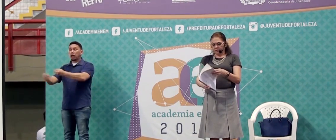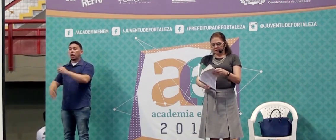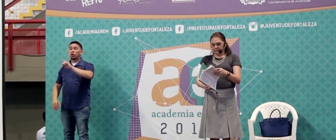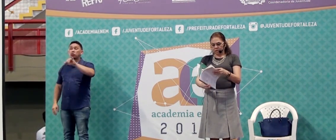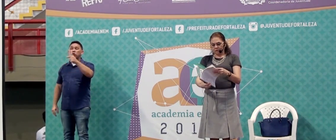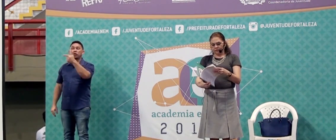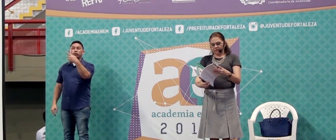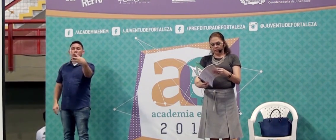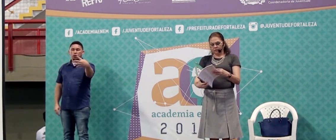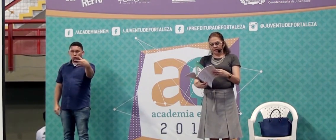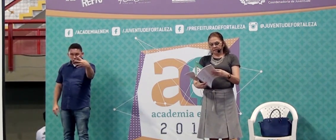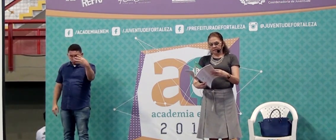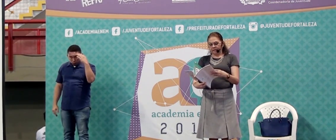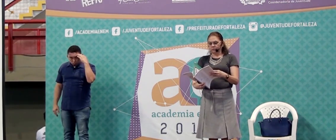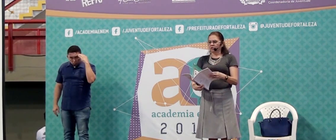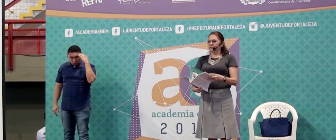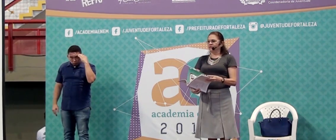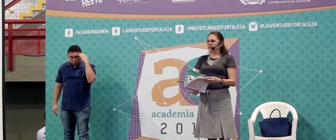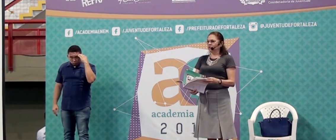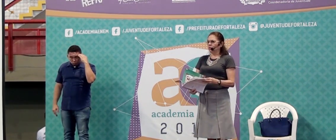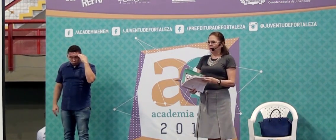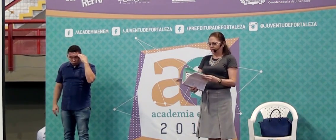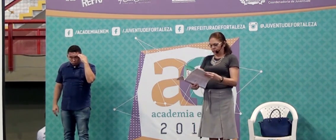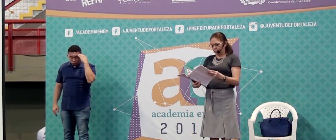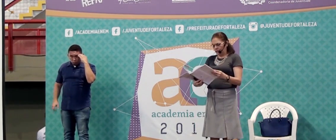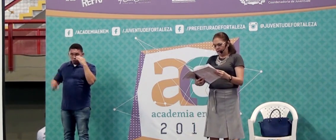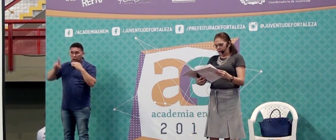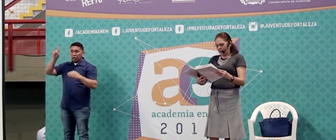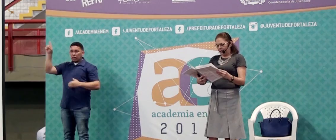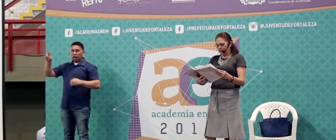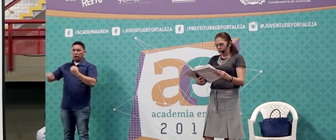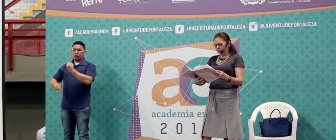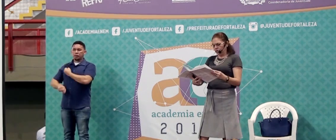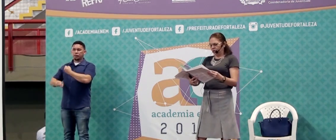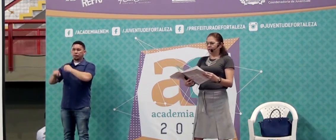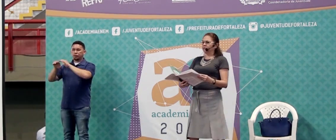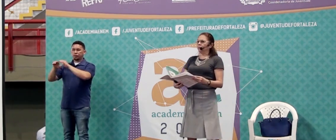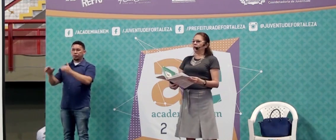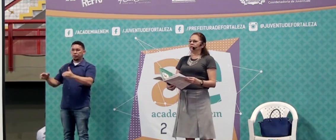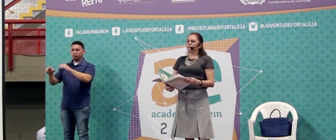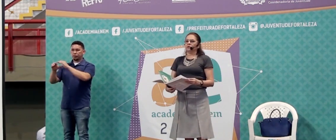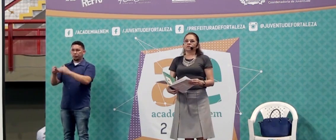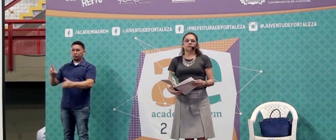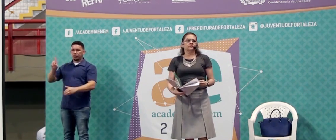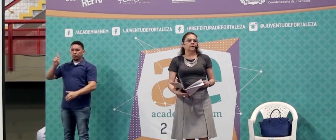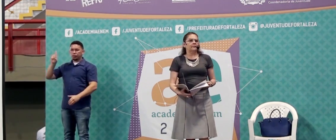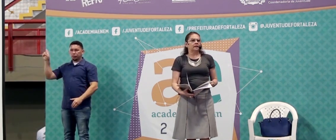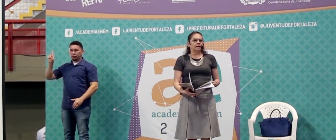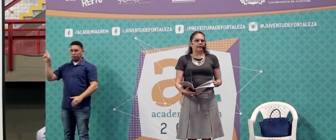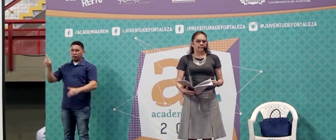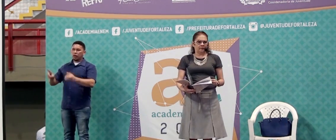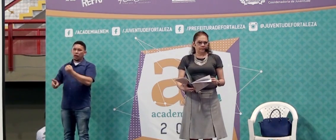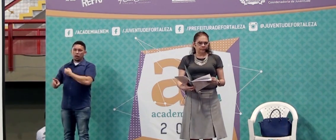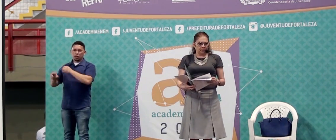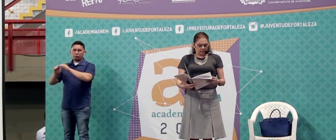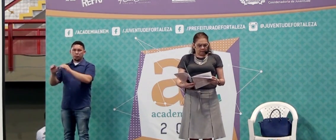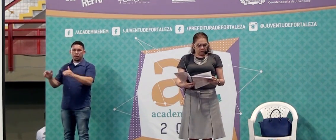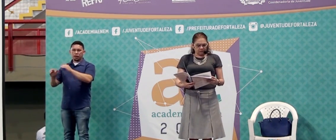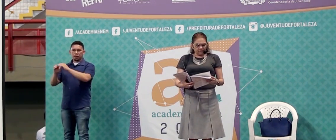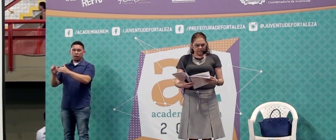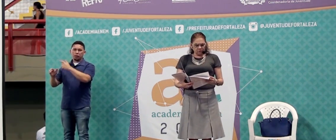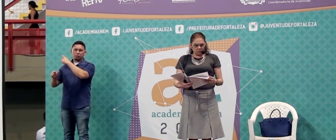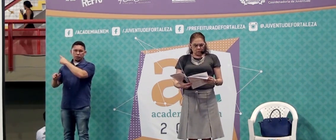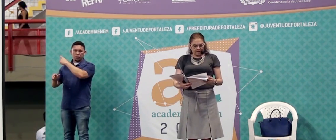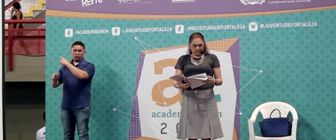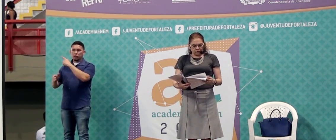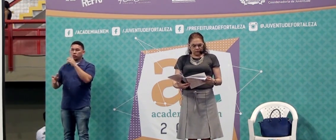Conforme vocês estão vendo, vai ser no dia 24, lá no ginásio poliesportivo da Parangaba.